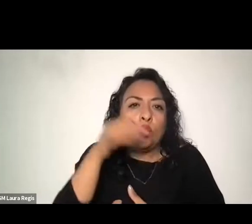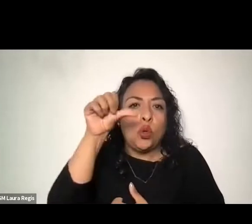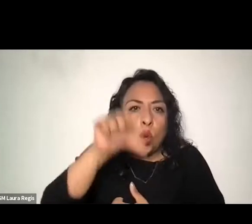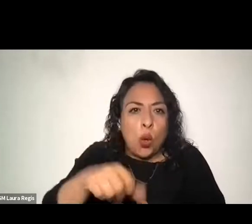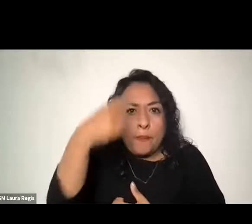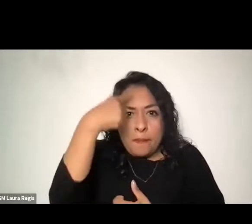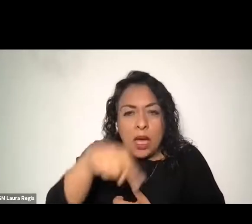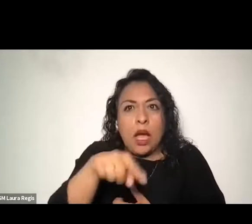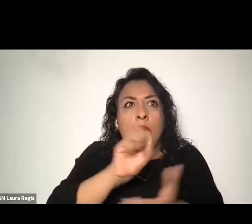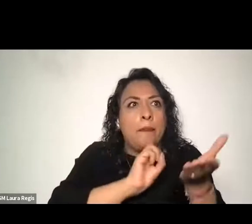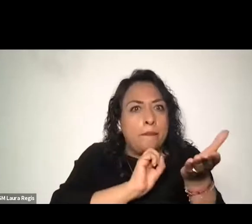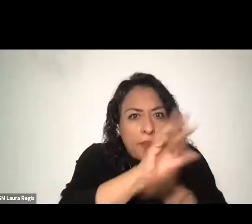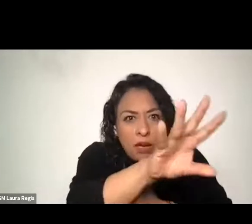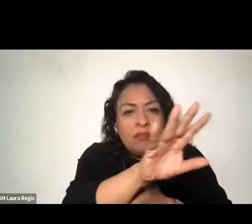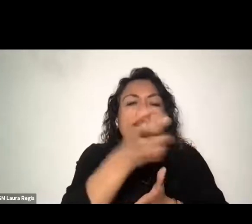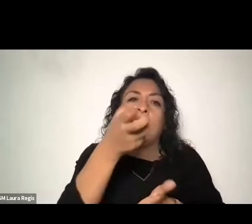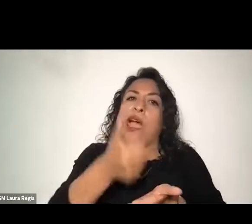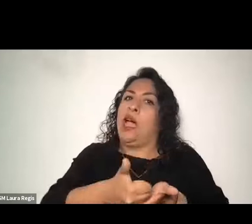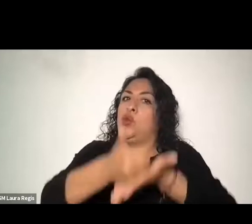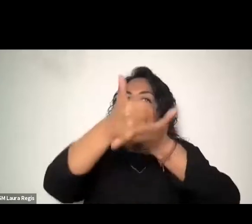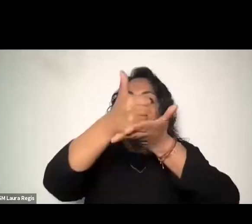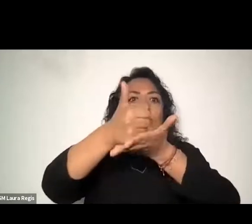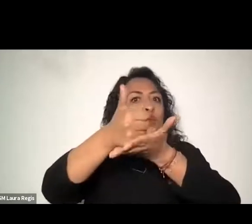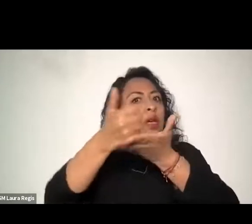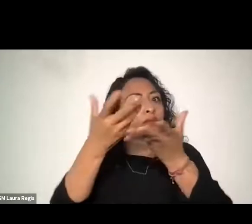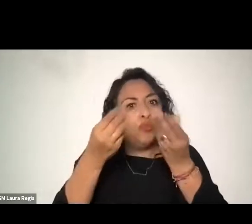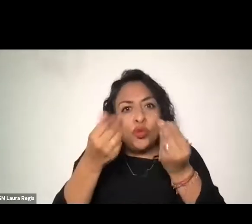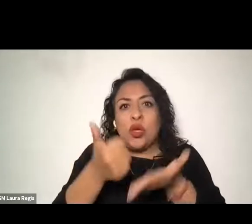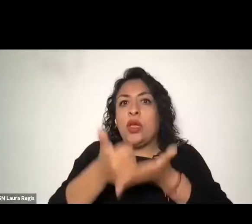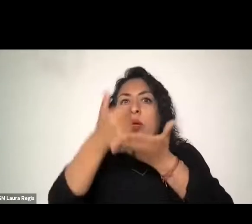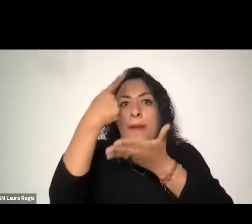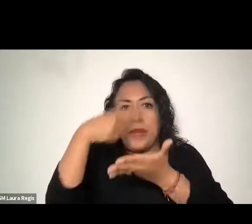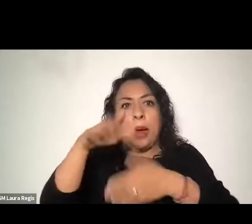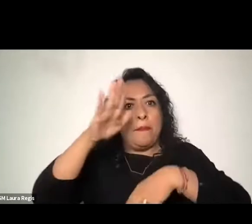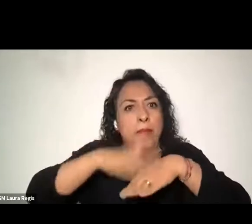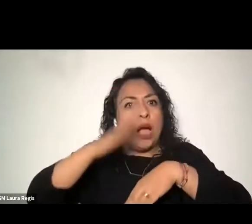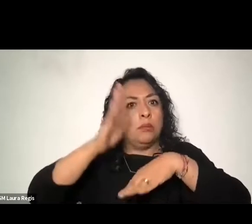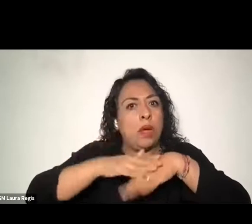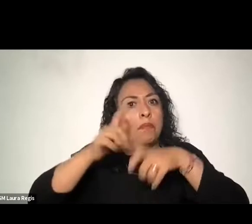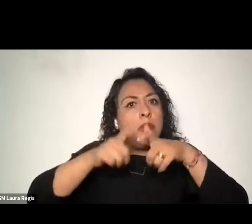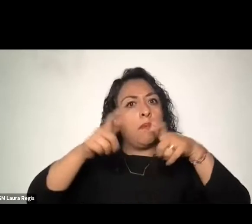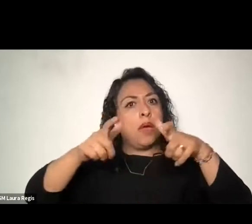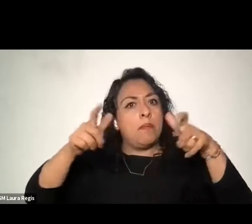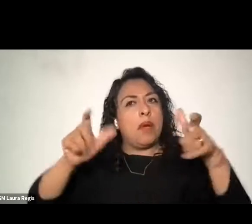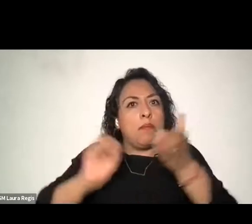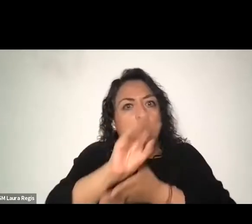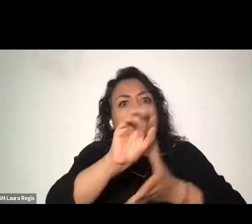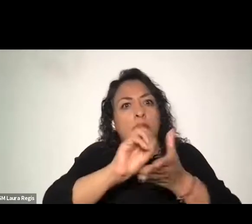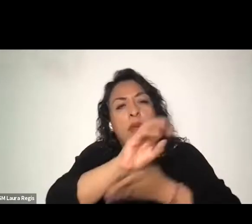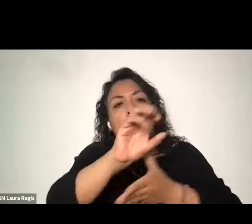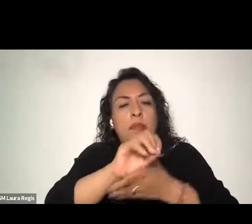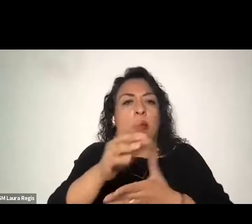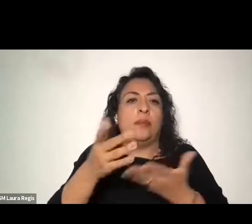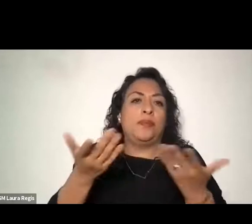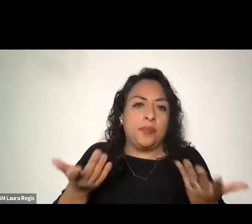hacer este envío, ayudaría muchísimo a multiplicar, digamos, no solo